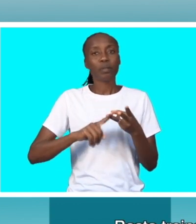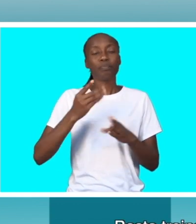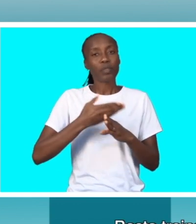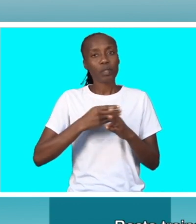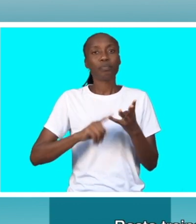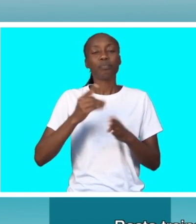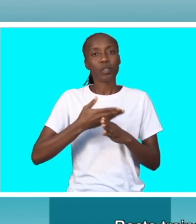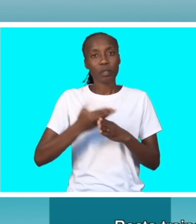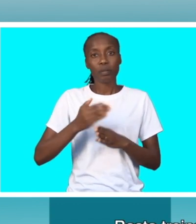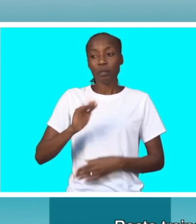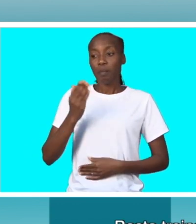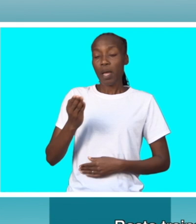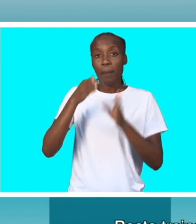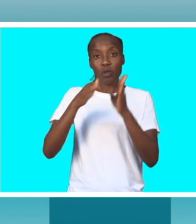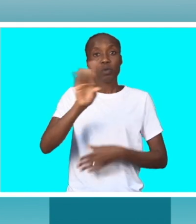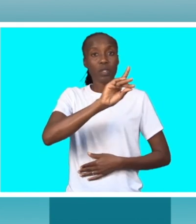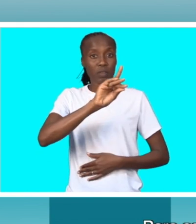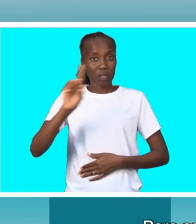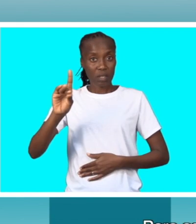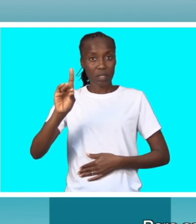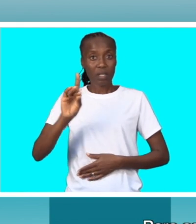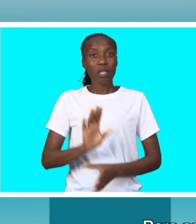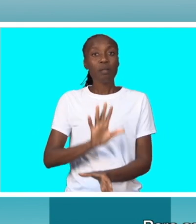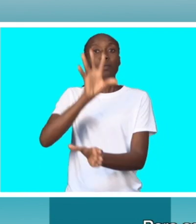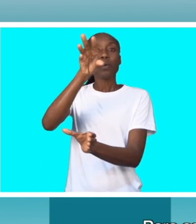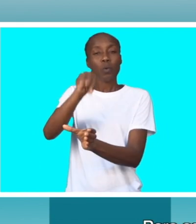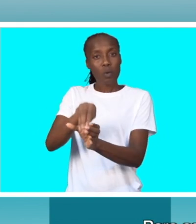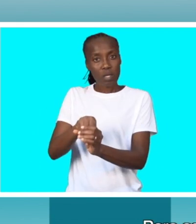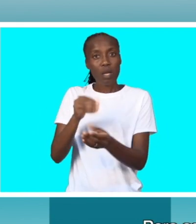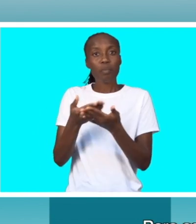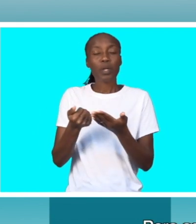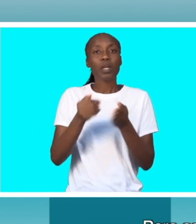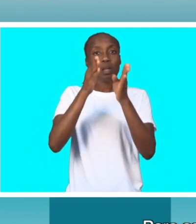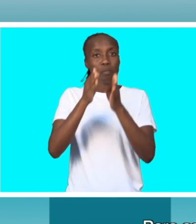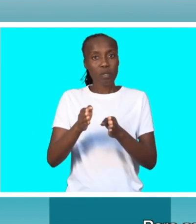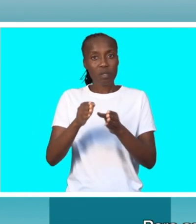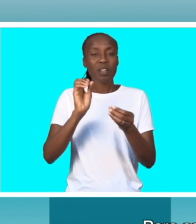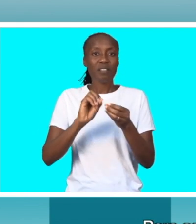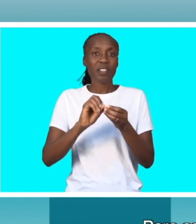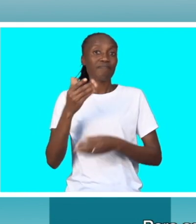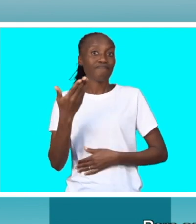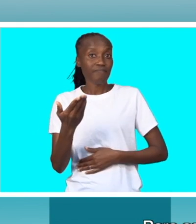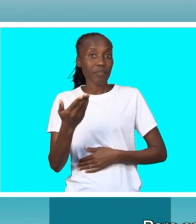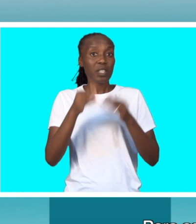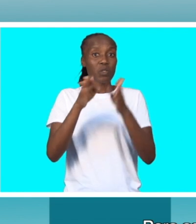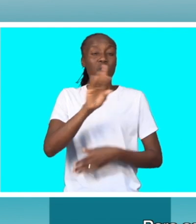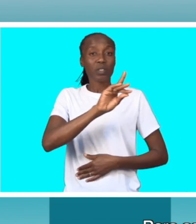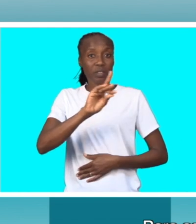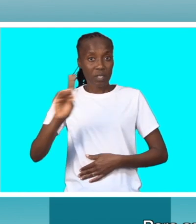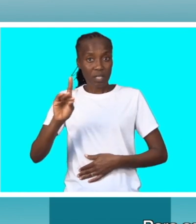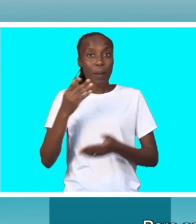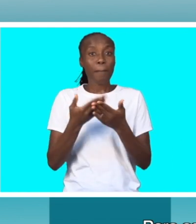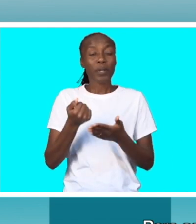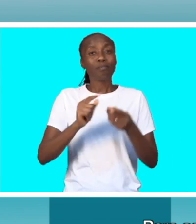Treinar Treinar Treinar Os PCDs É mais para a inclusão Porque as pessoas Socializam-se menos Os